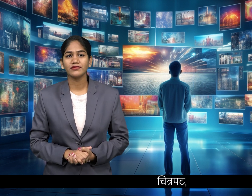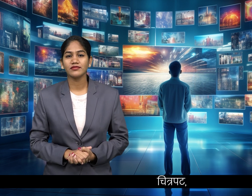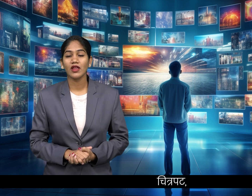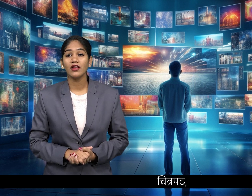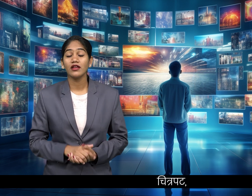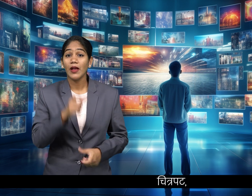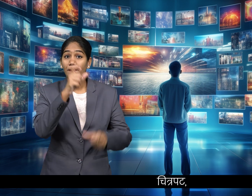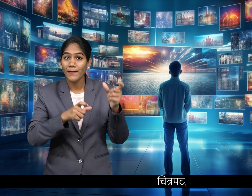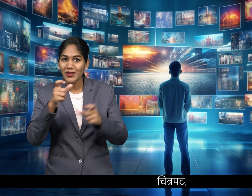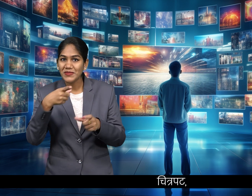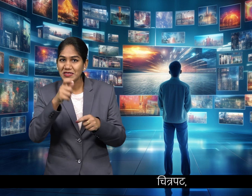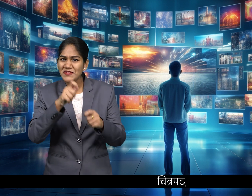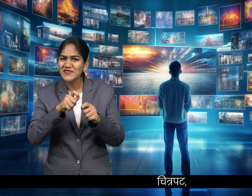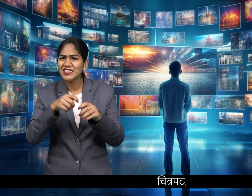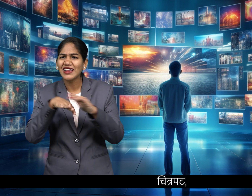चित्रपट,